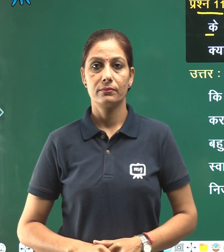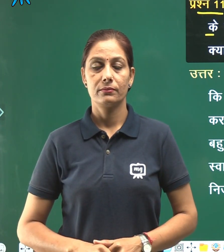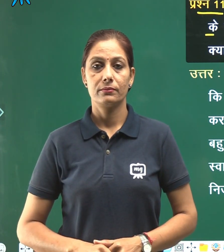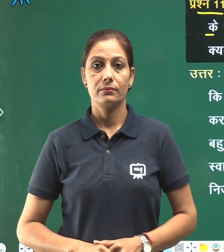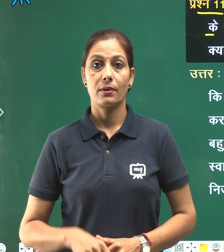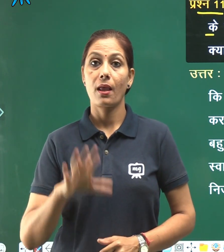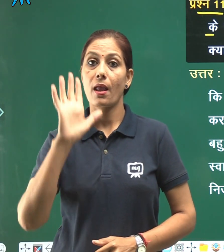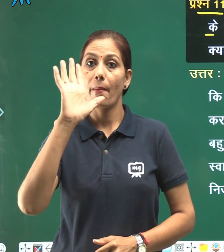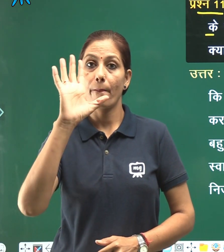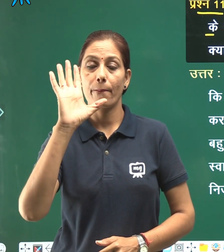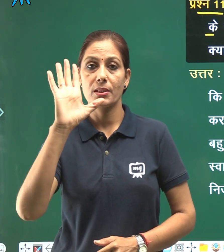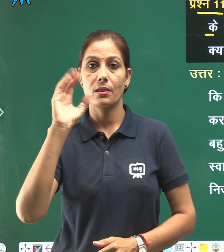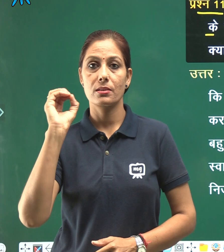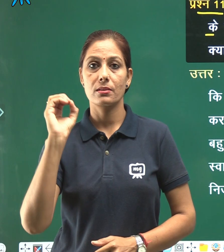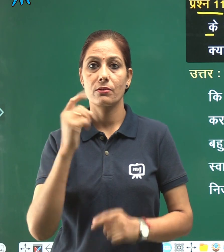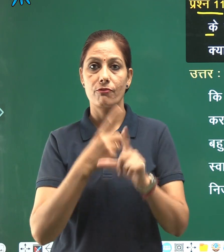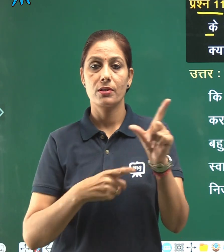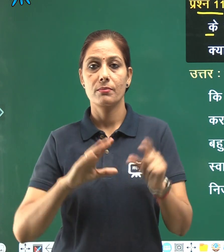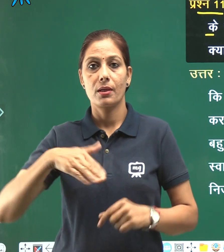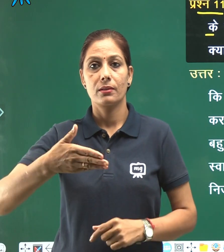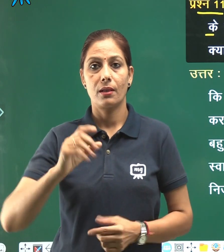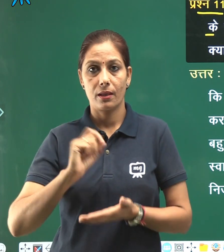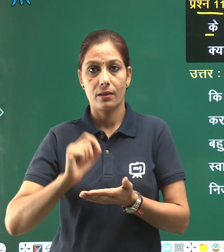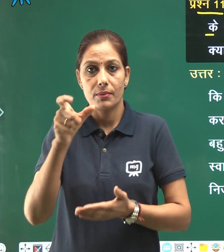50 वर्ष बाद लेखक